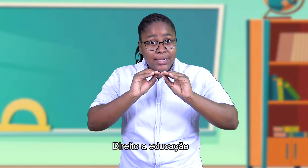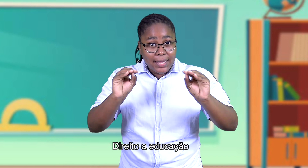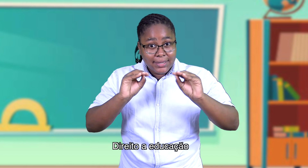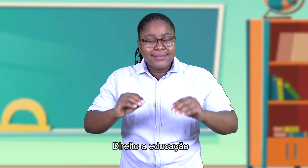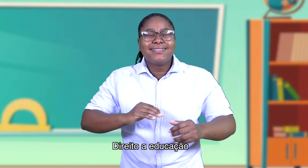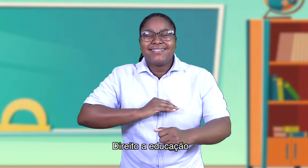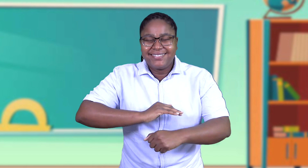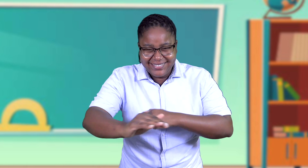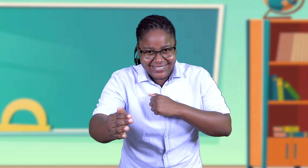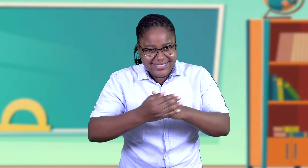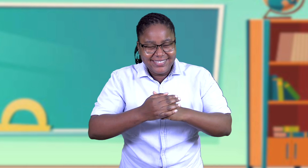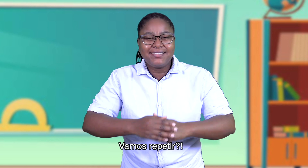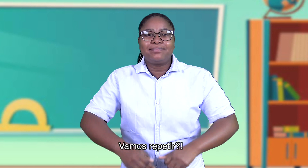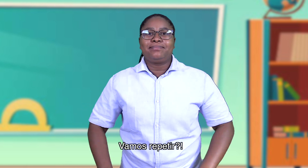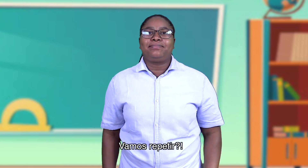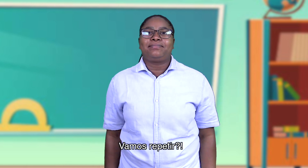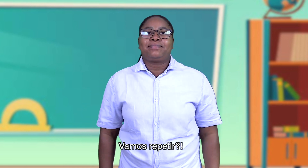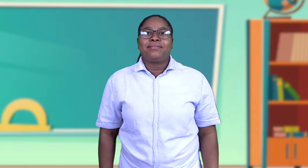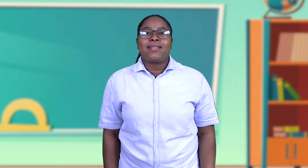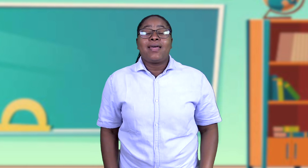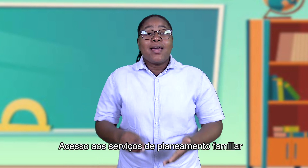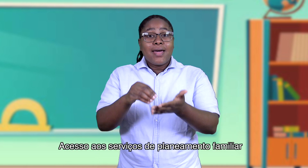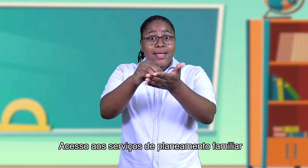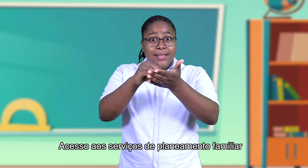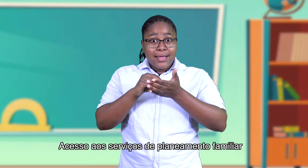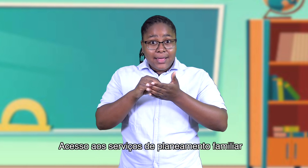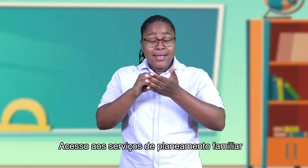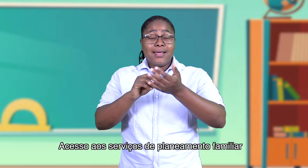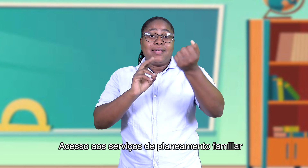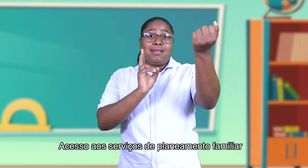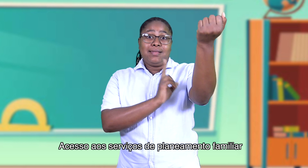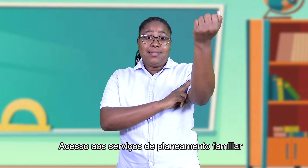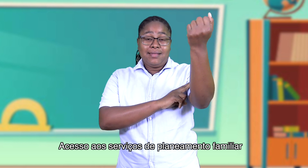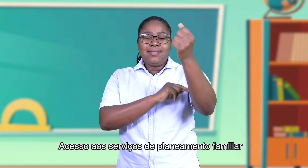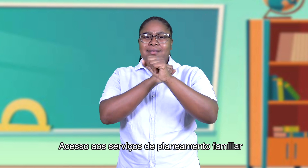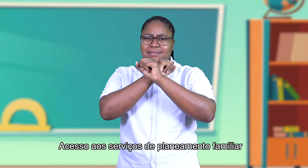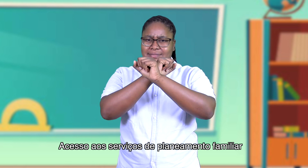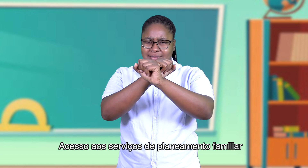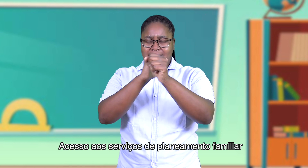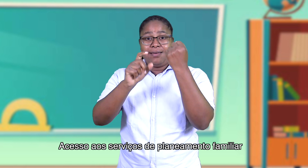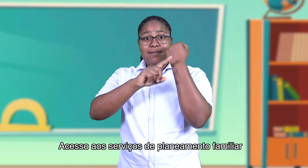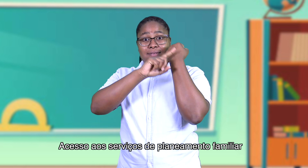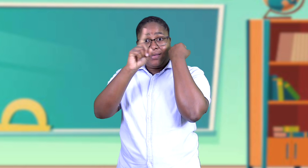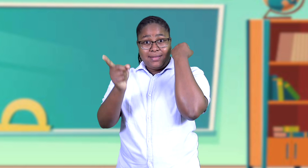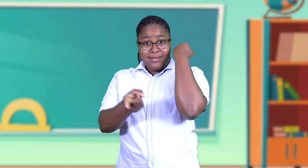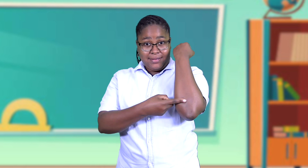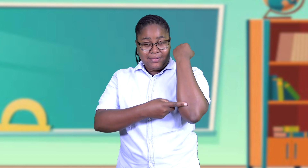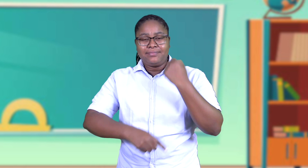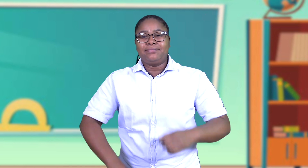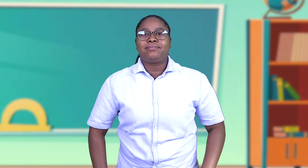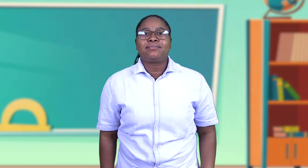Direito à educação. Vamos repetir: acesso aos serviços de planeamento familiar.